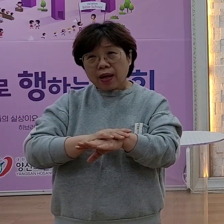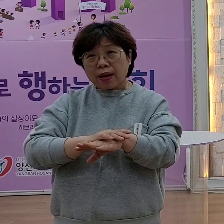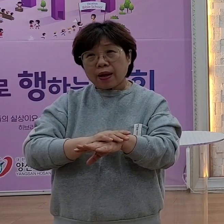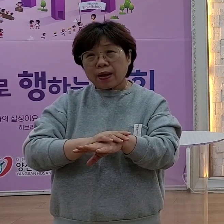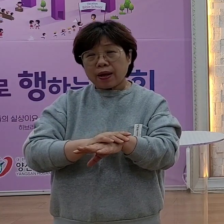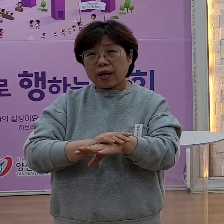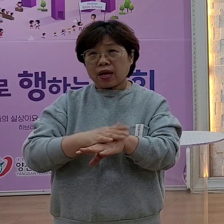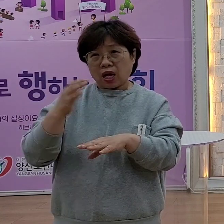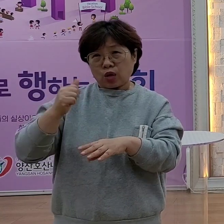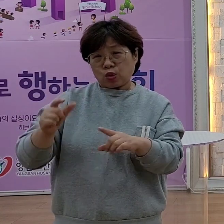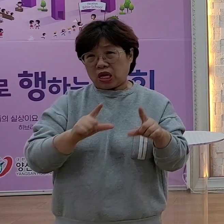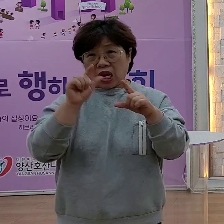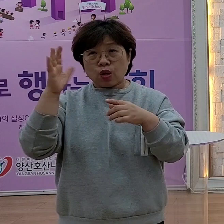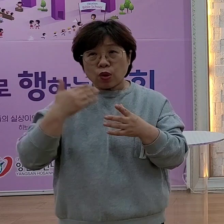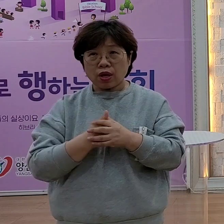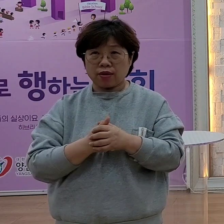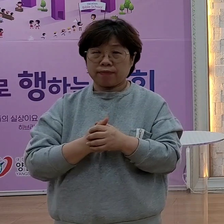됩니다.